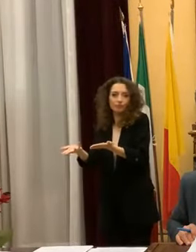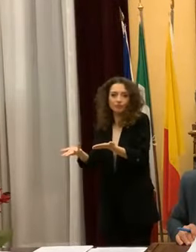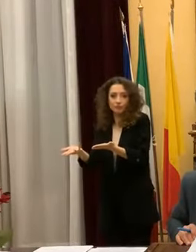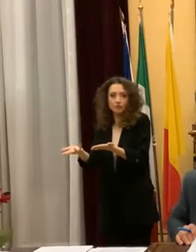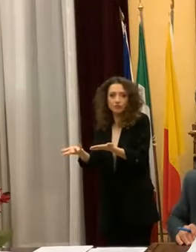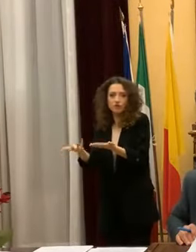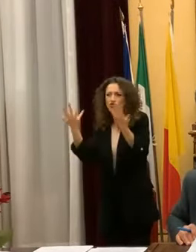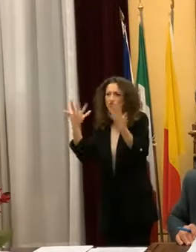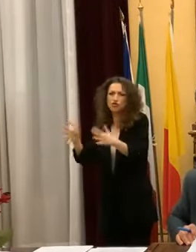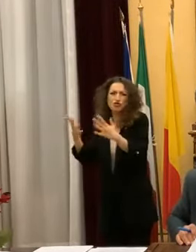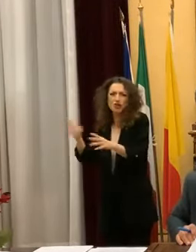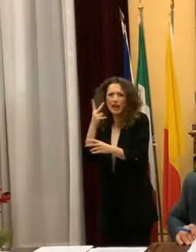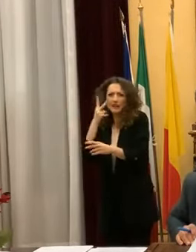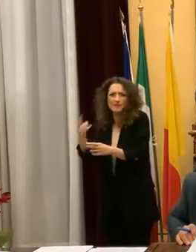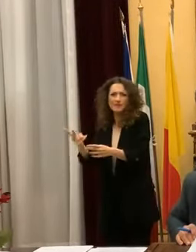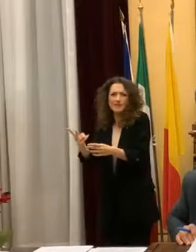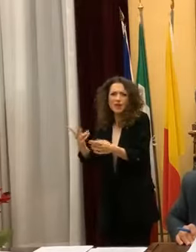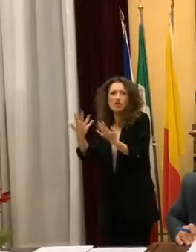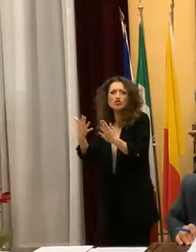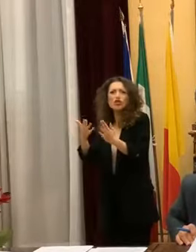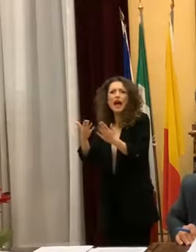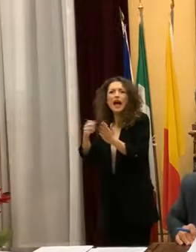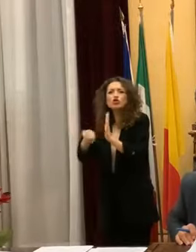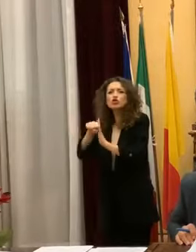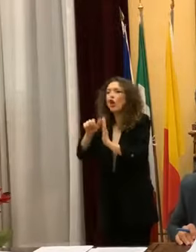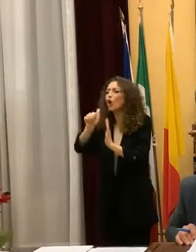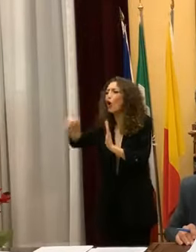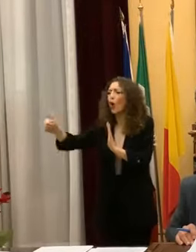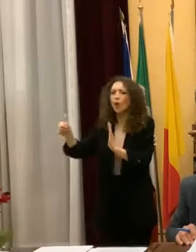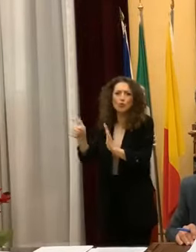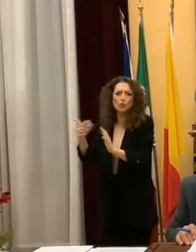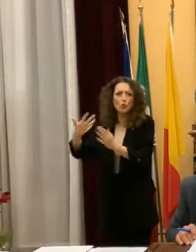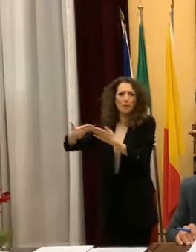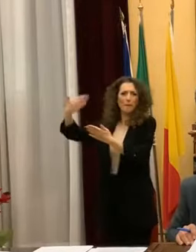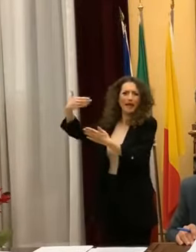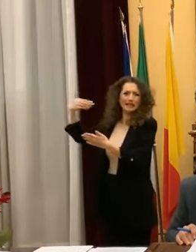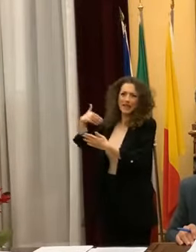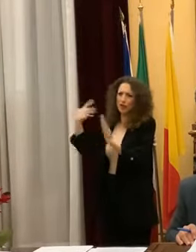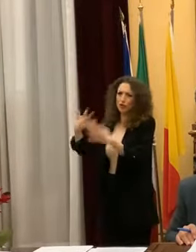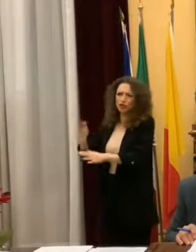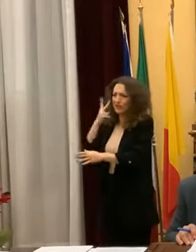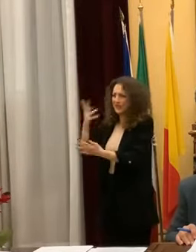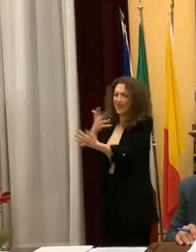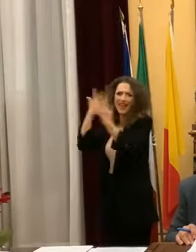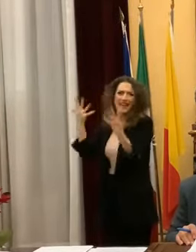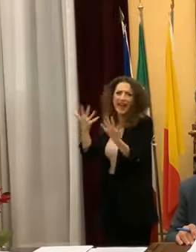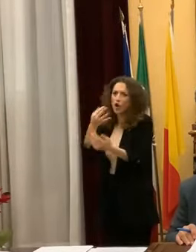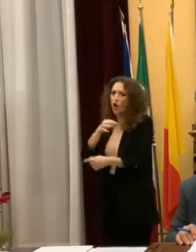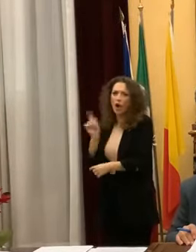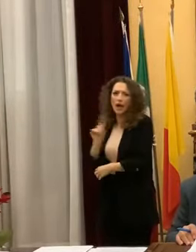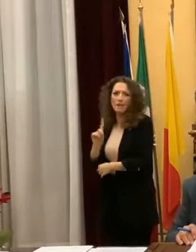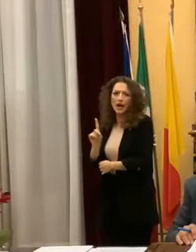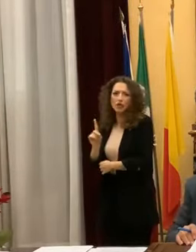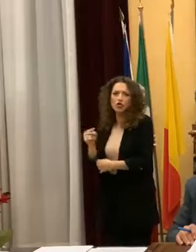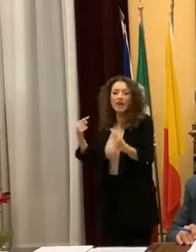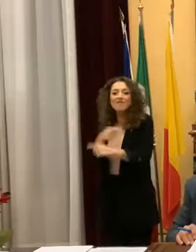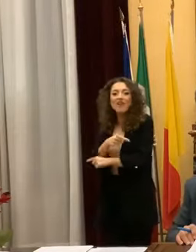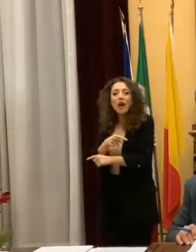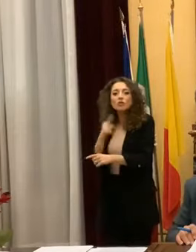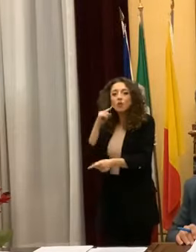che già per il loro pedigree, per la loro storia, si erano dimostrati inadeguati. E invece Razza ce li ha lasciati qua per punirci.